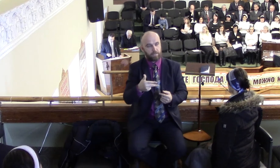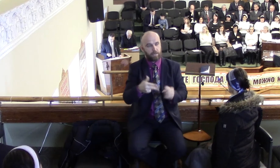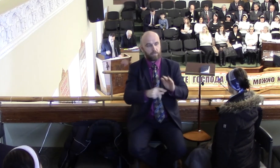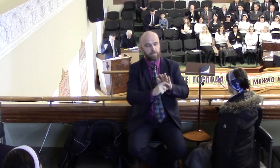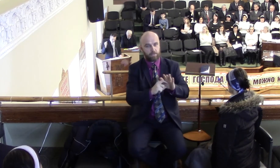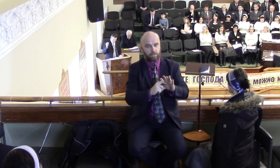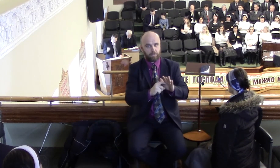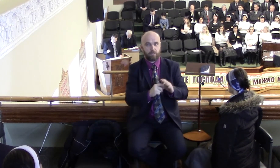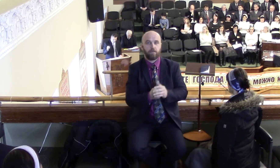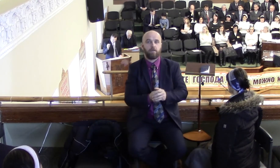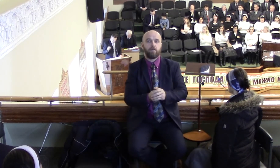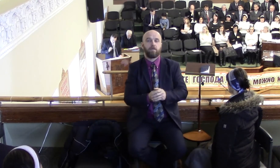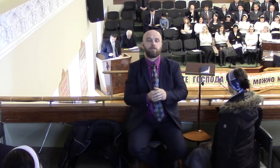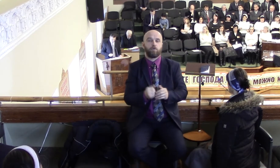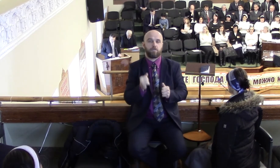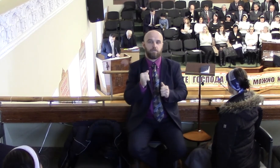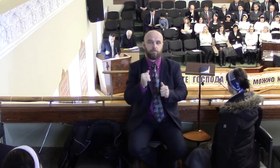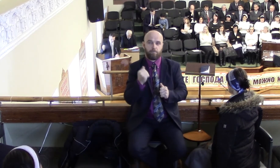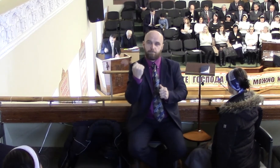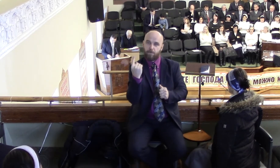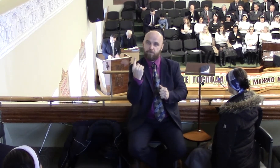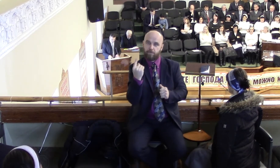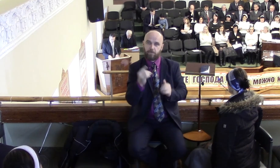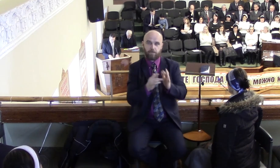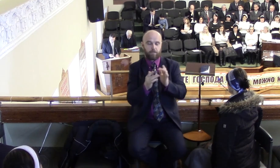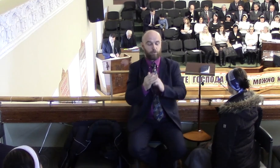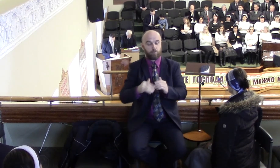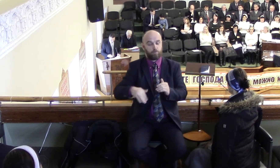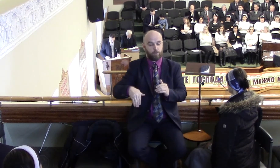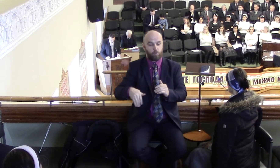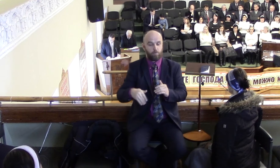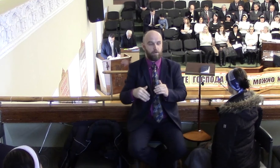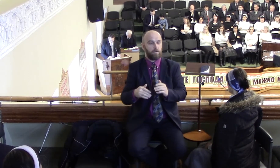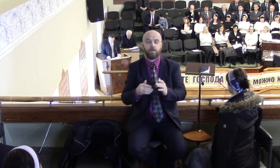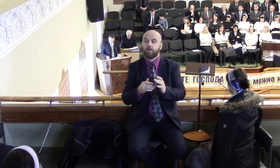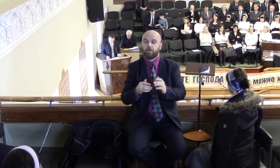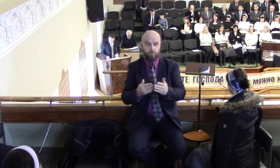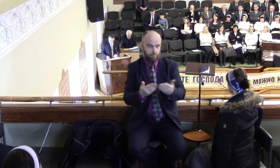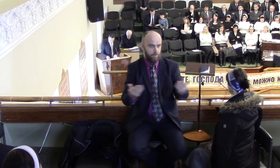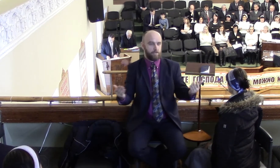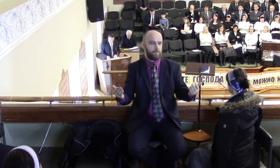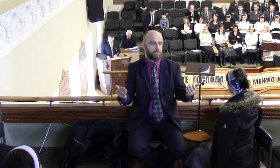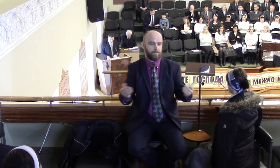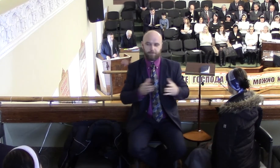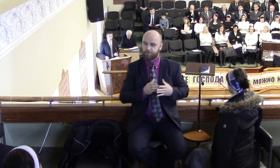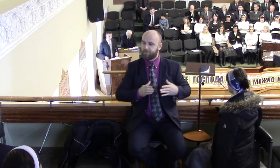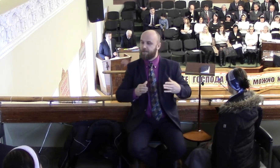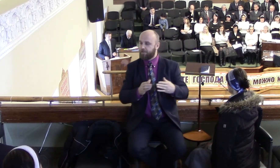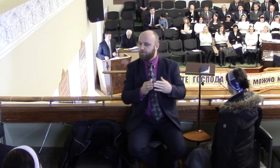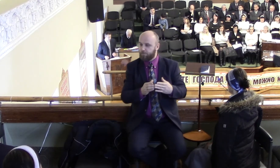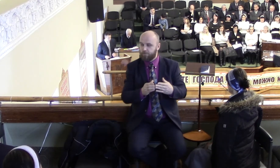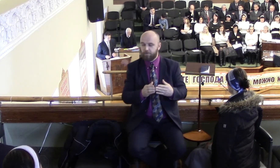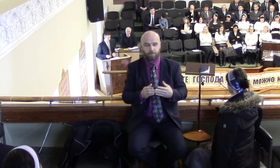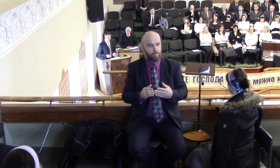своем порядке. Первенец Христос, потом Христовы в пришествии Его. Таким